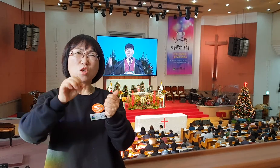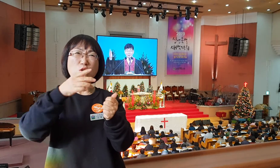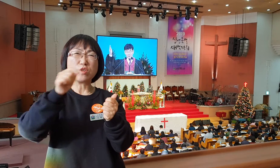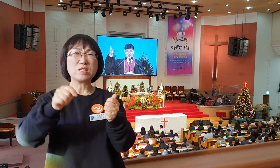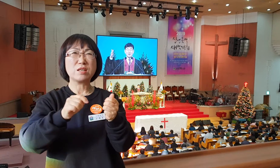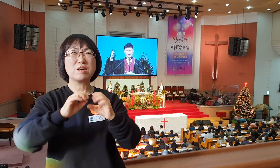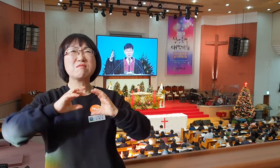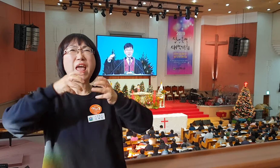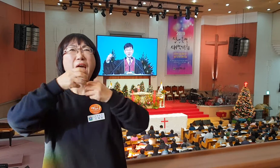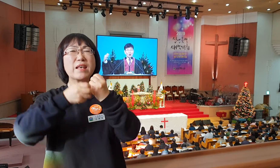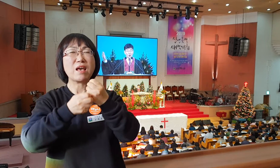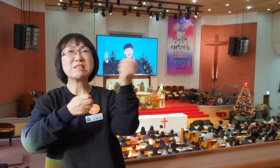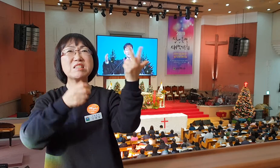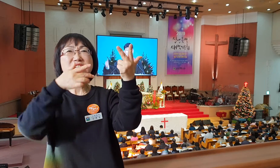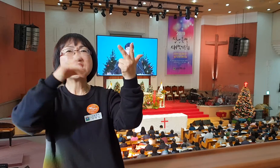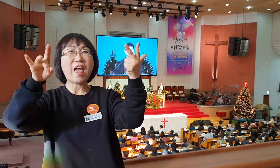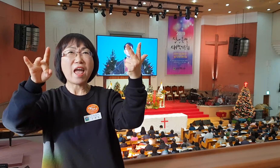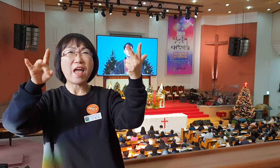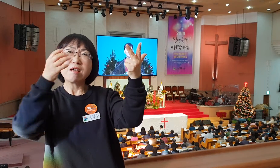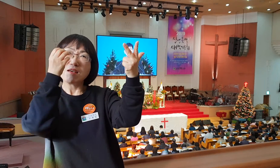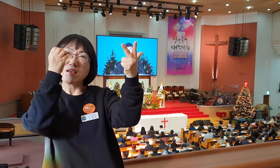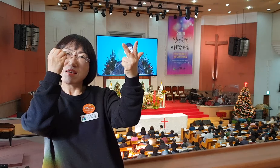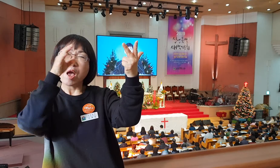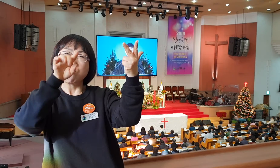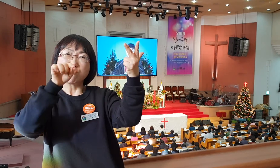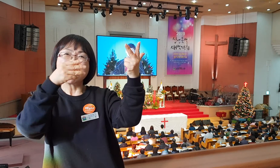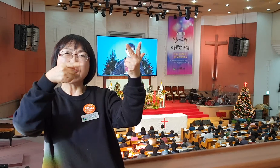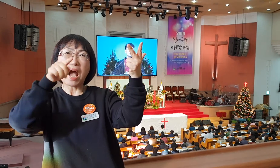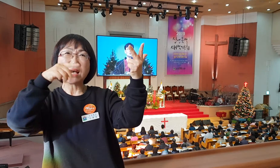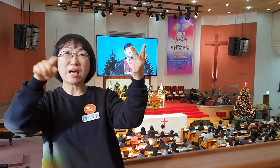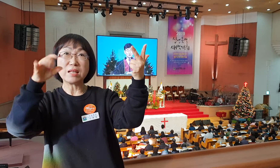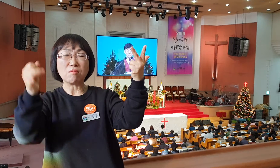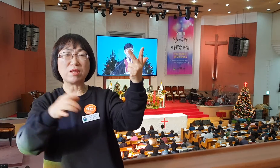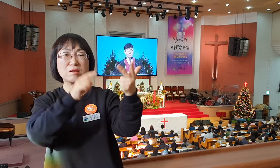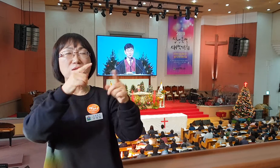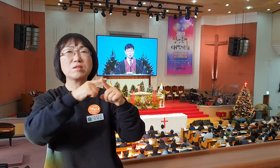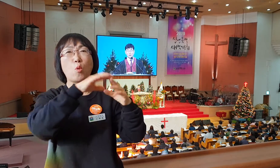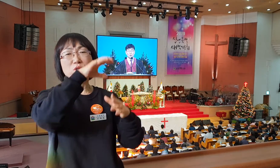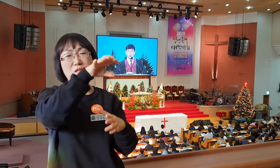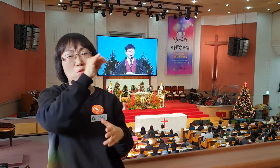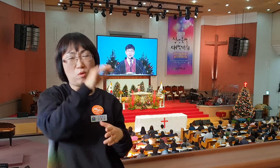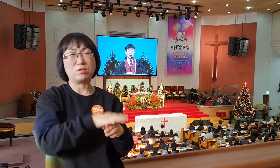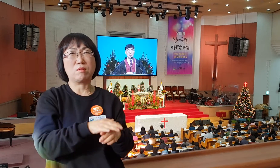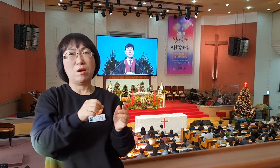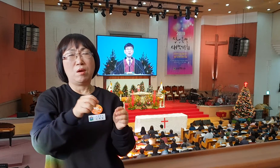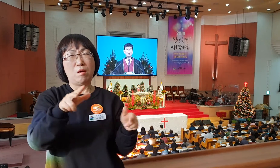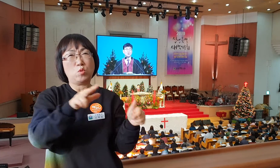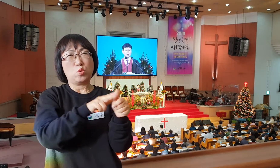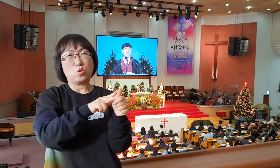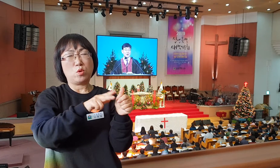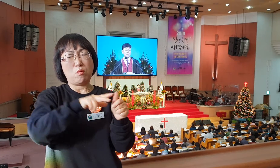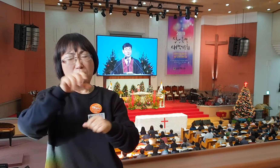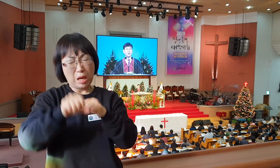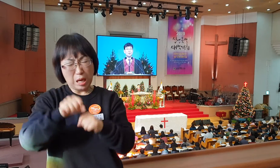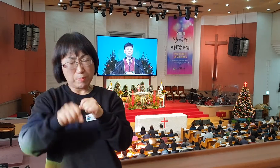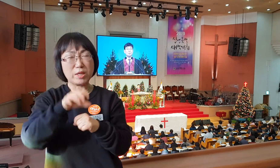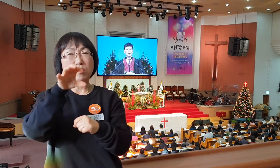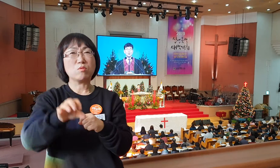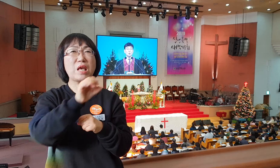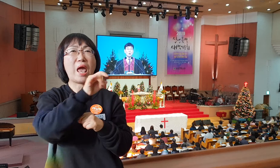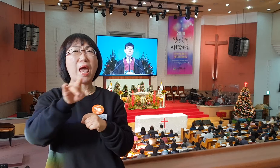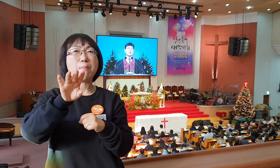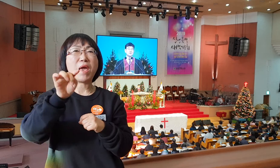무슨 피락밑만큼이나 거대한 신전입니다. 그 신전이 있었던 곳이고 종교적으로 굉장히 활발했던 곳이 에베소예요.